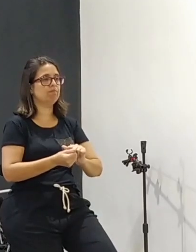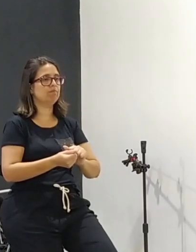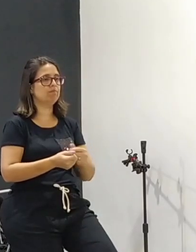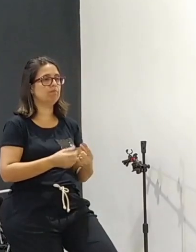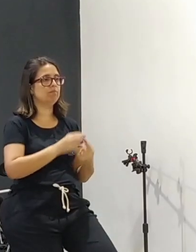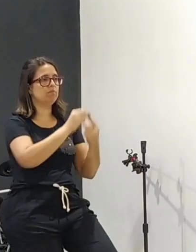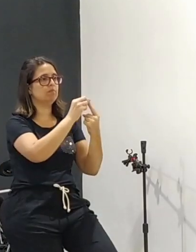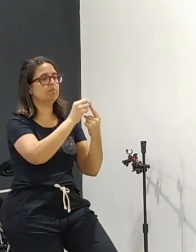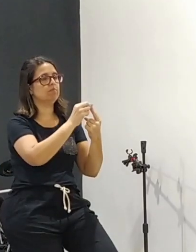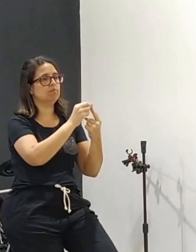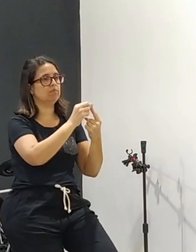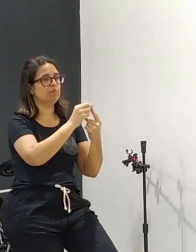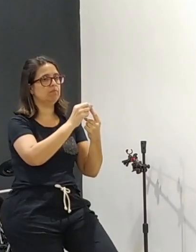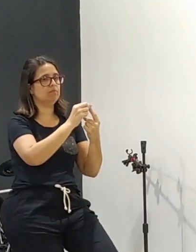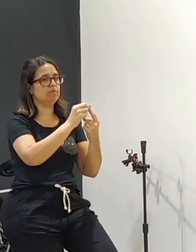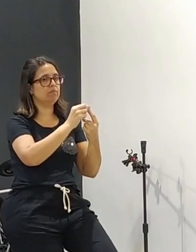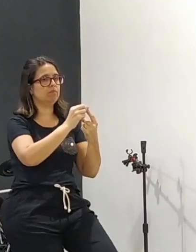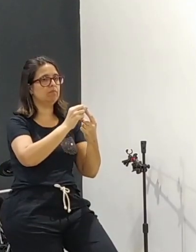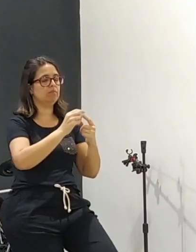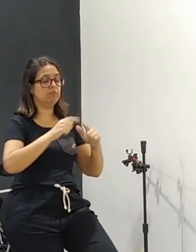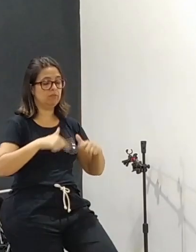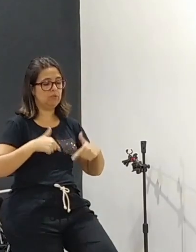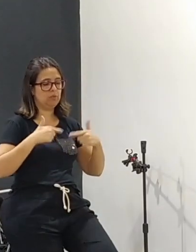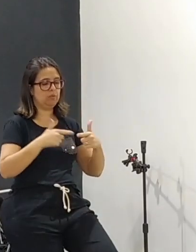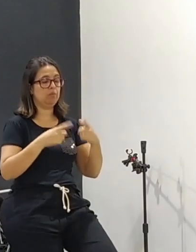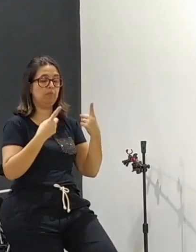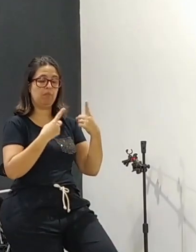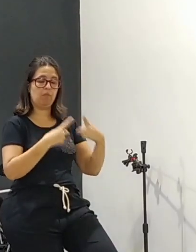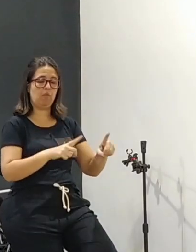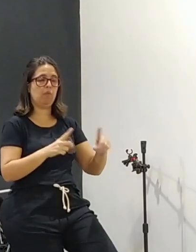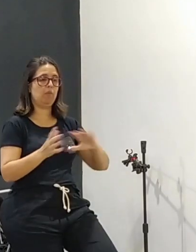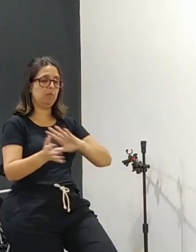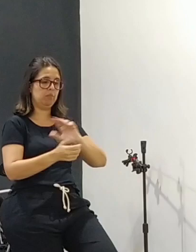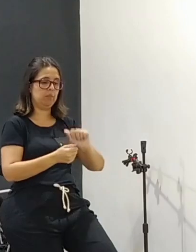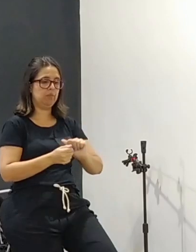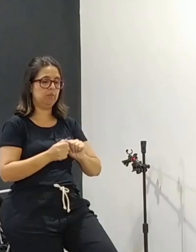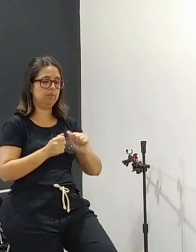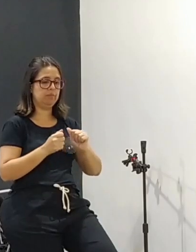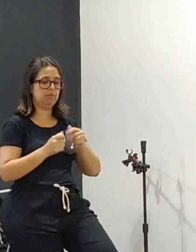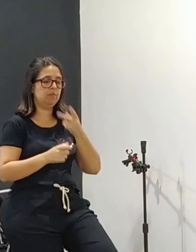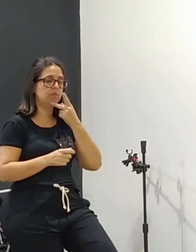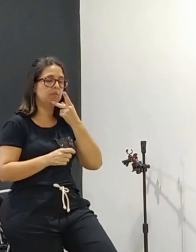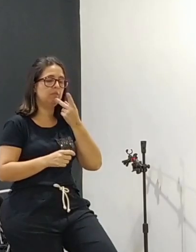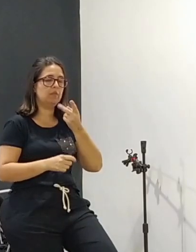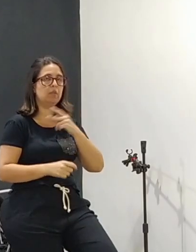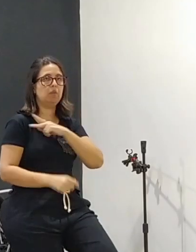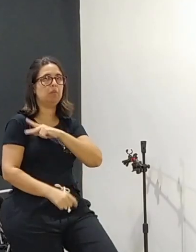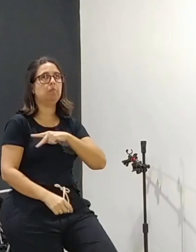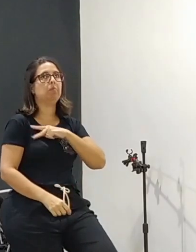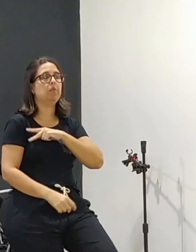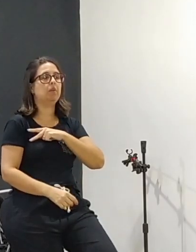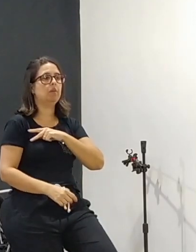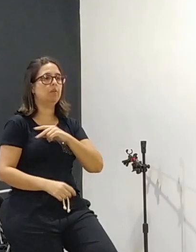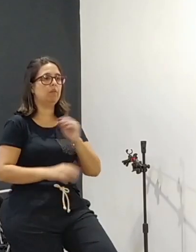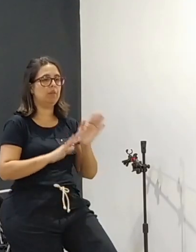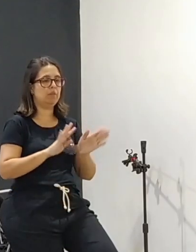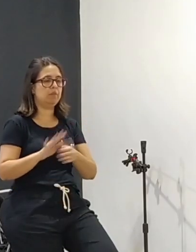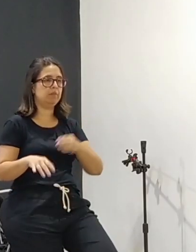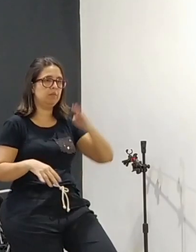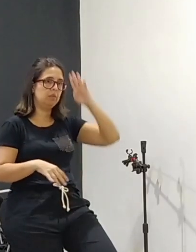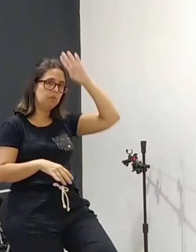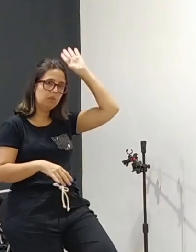de resistir a esse sistema maligno é fazer o que Paulo diz em Romanos 12:1. Olha lá para mim, Romanos 12:1.